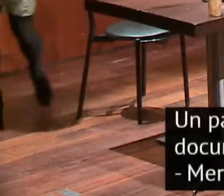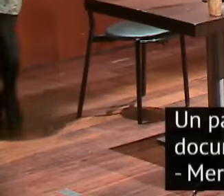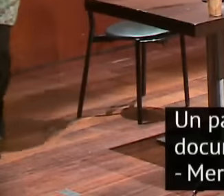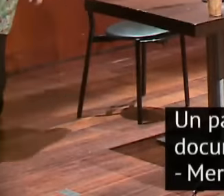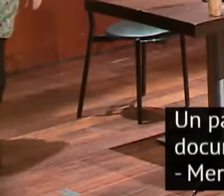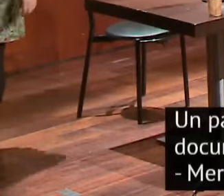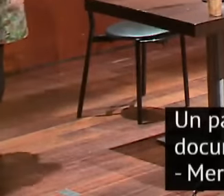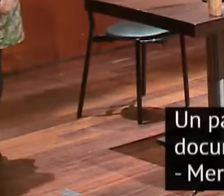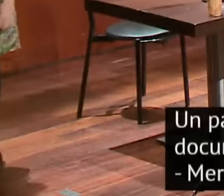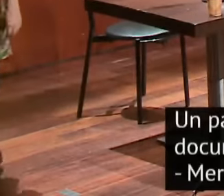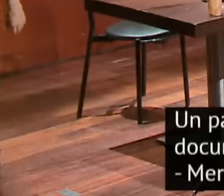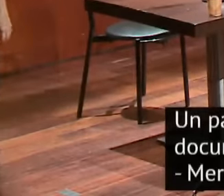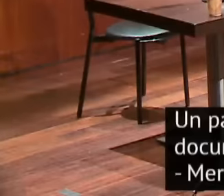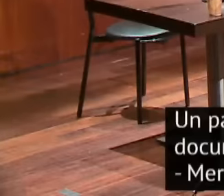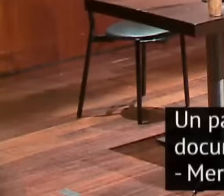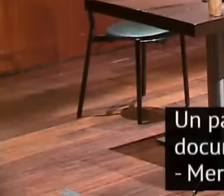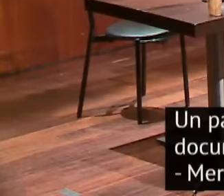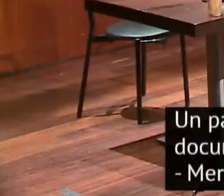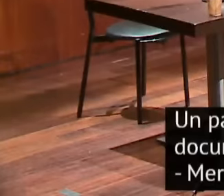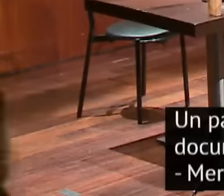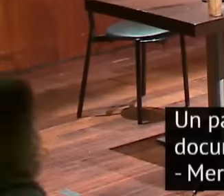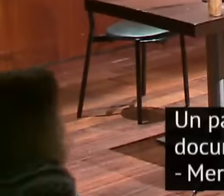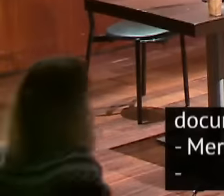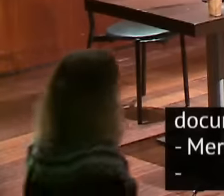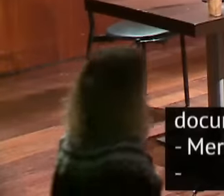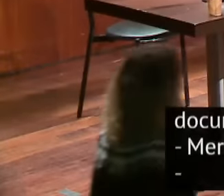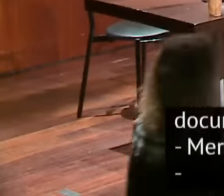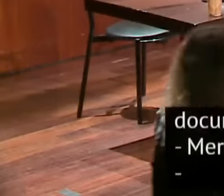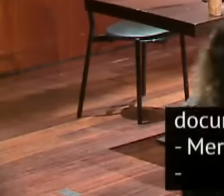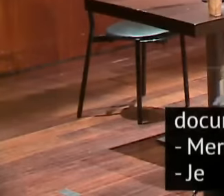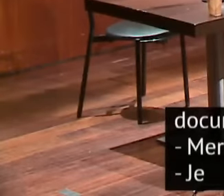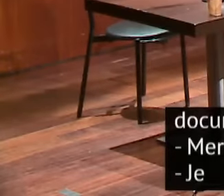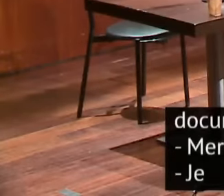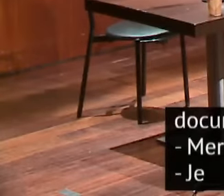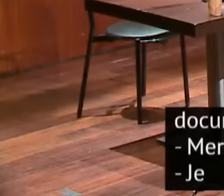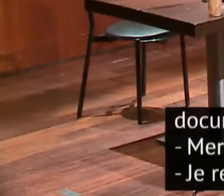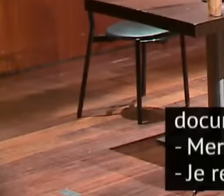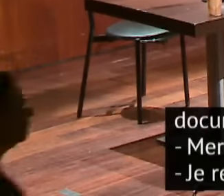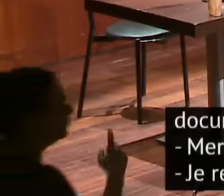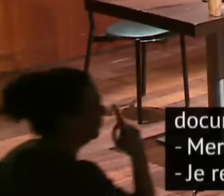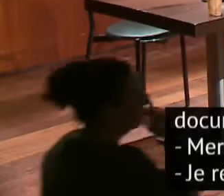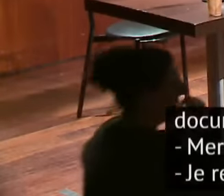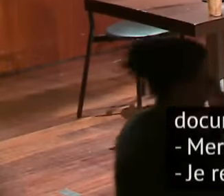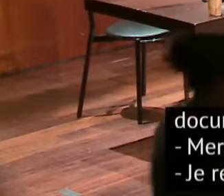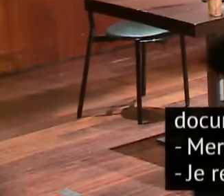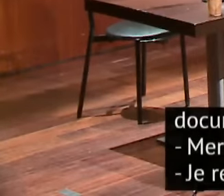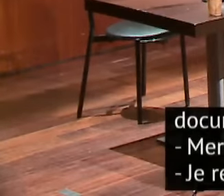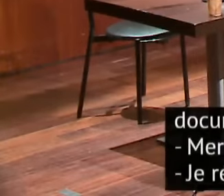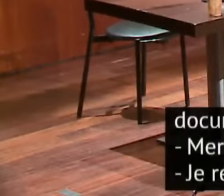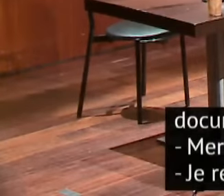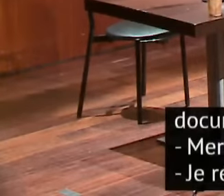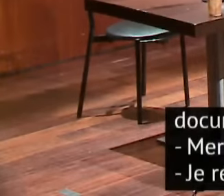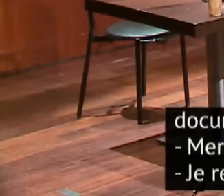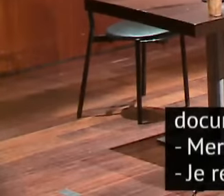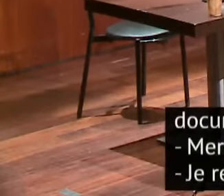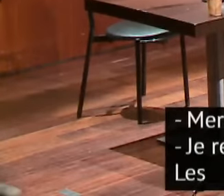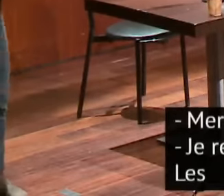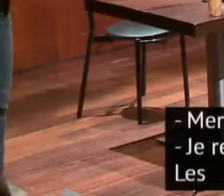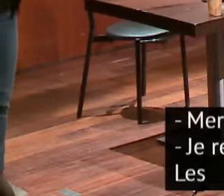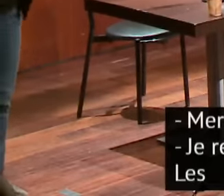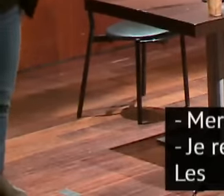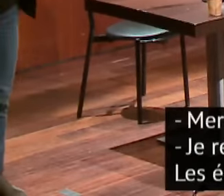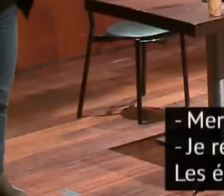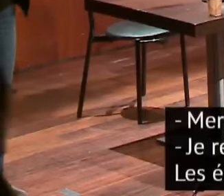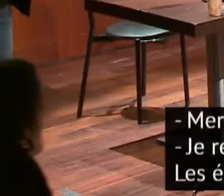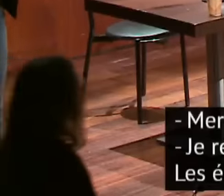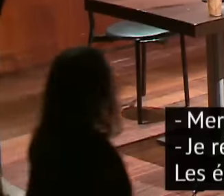Je réapparais juste quelques instants pour encore tous vous remercier. Les échanges peuvent se poursuivre dans le foyer. Juste là, nos auteurs